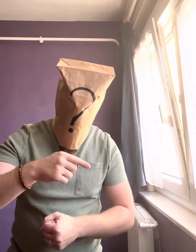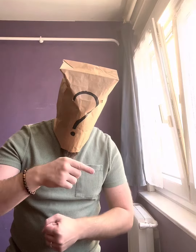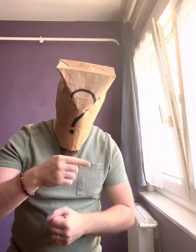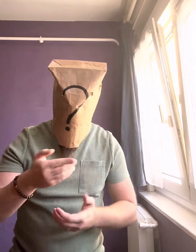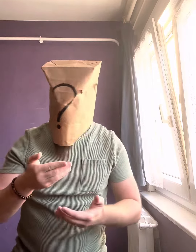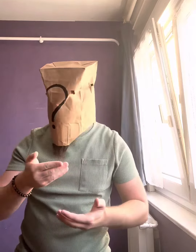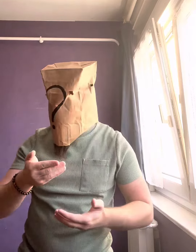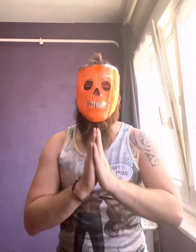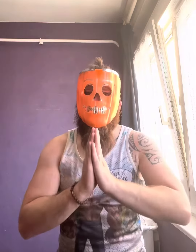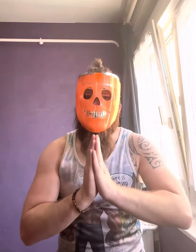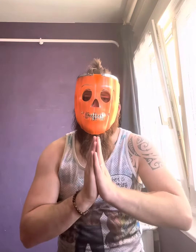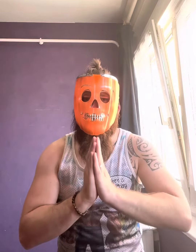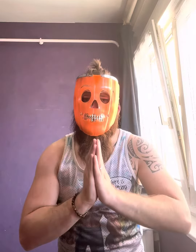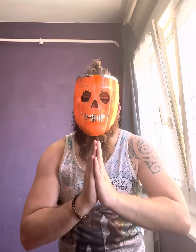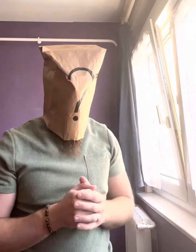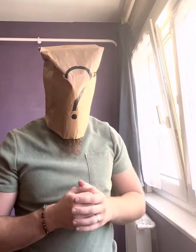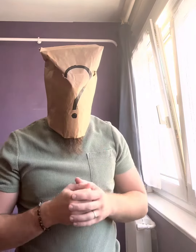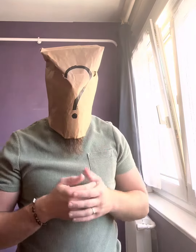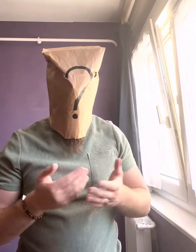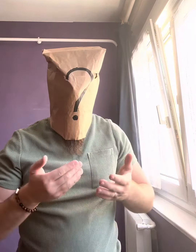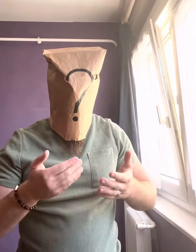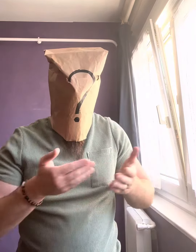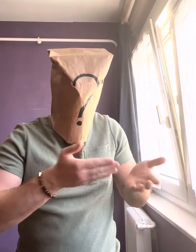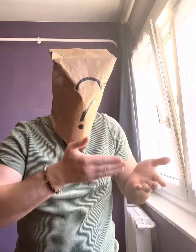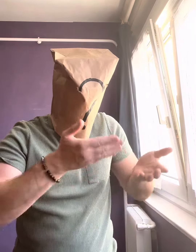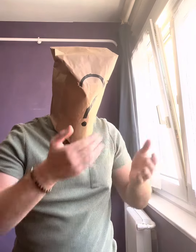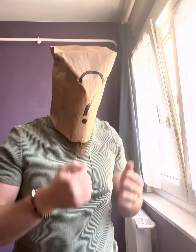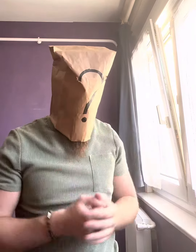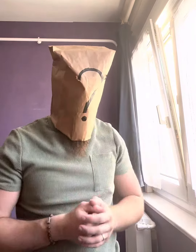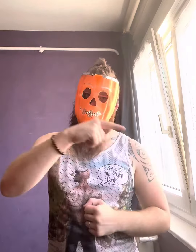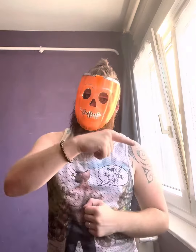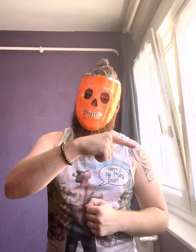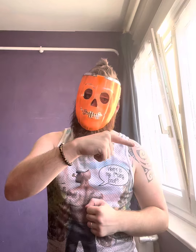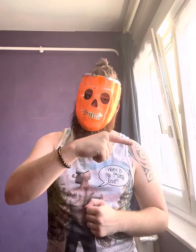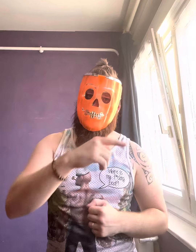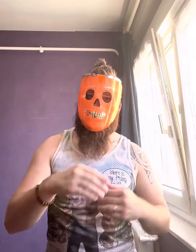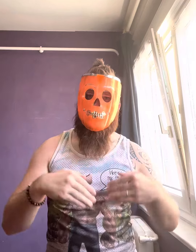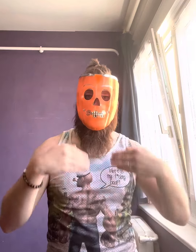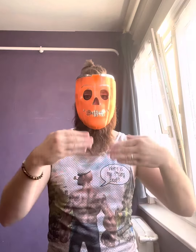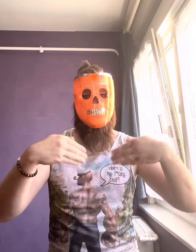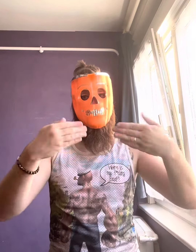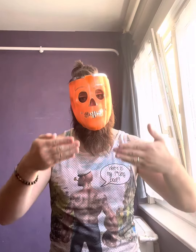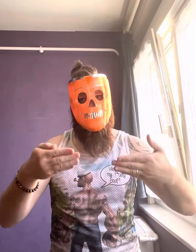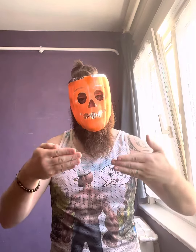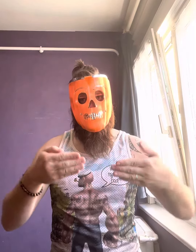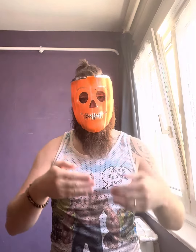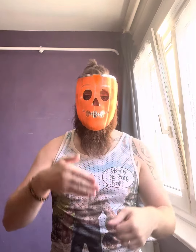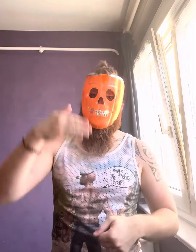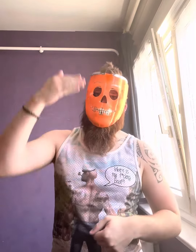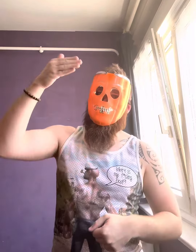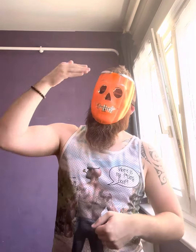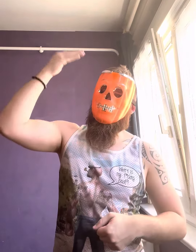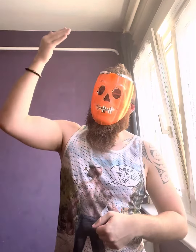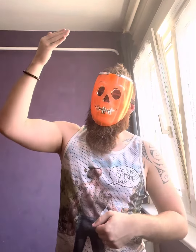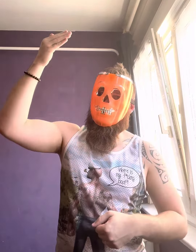attends je peux finir oui avec plaisir abonnez vous pour en apprendre davantage sur d'autres sujets